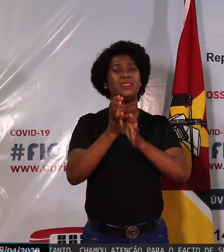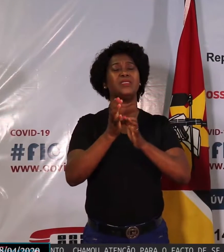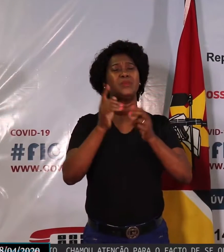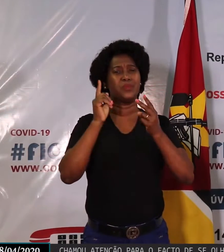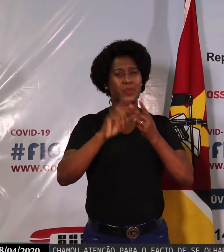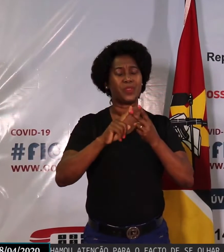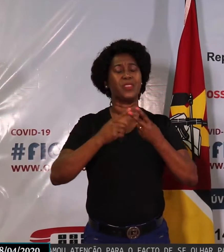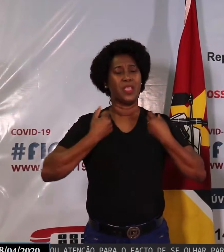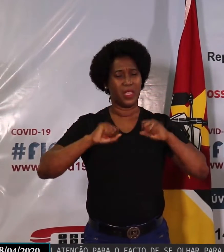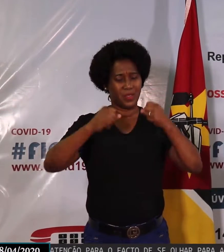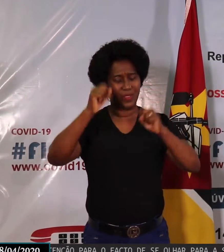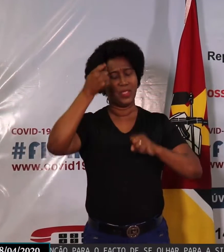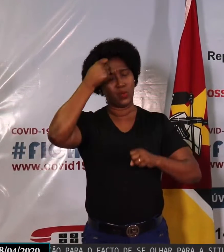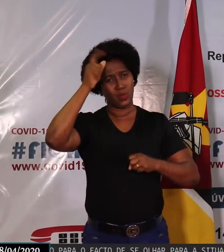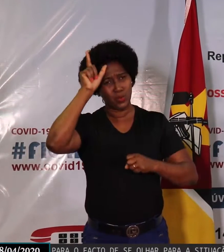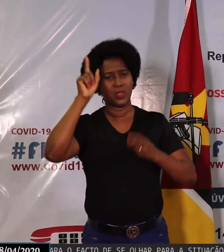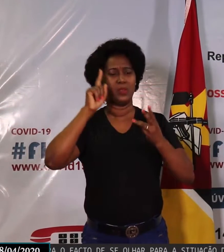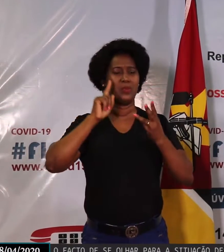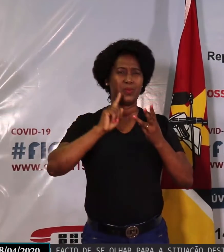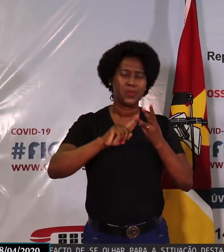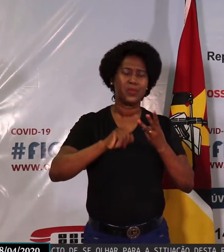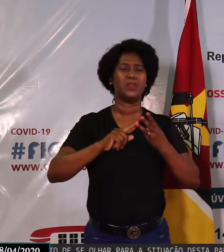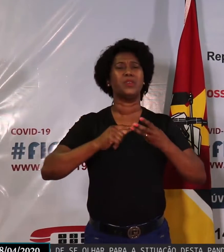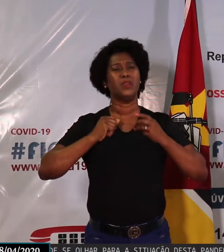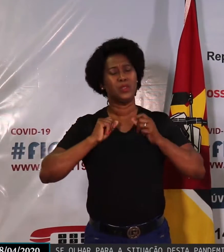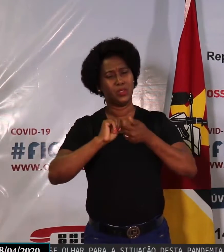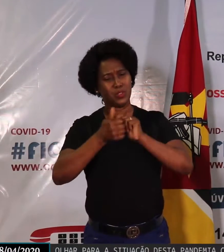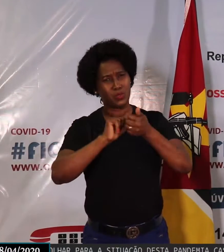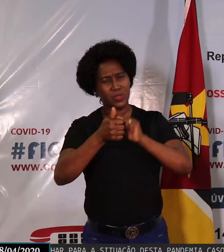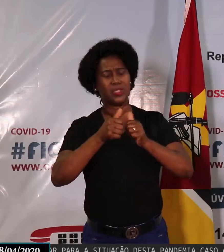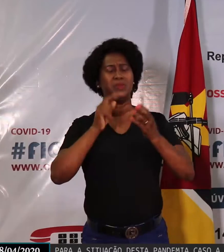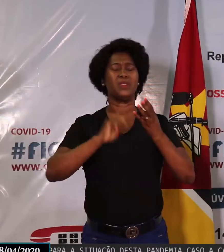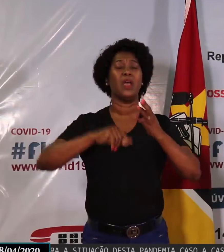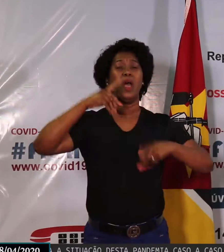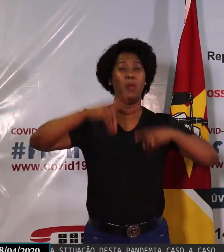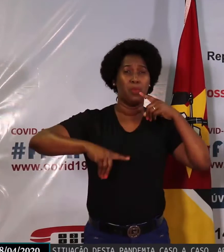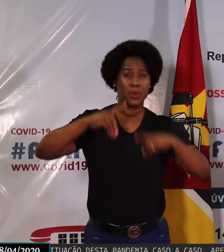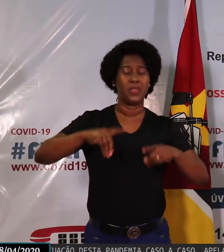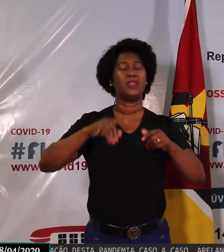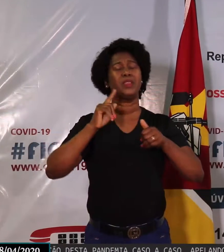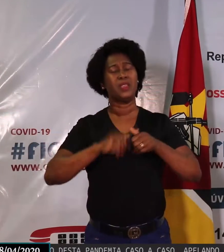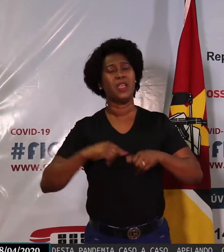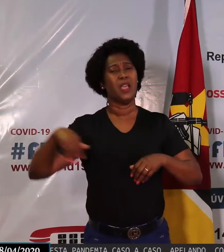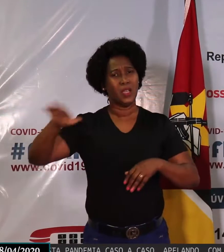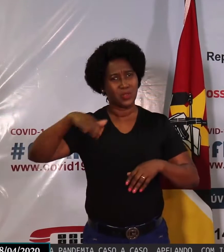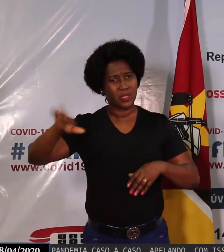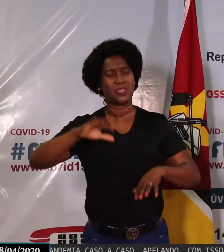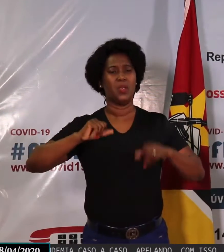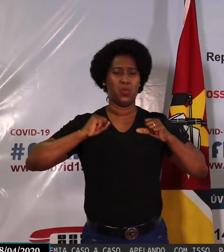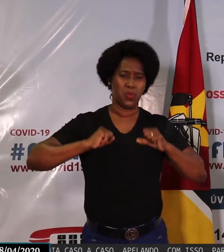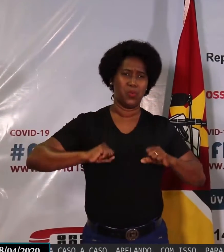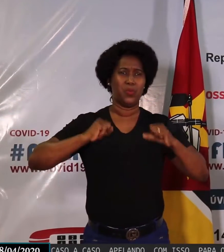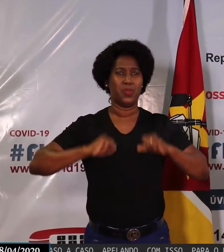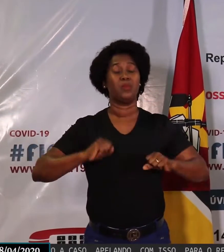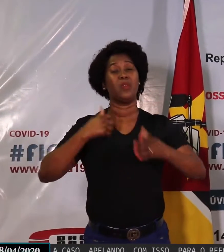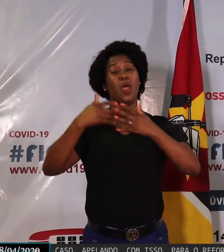culturais, recreativas, desportivas, políticas, associativas, turísticas e de qualquer